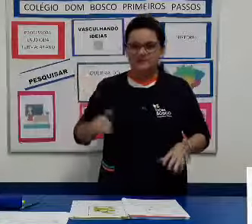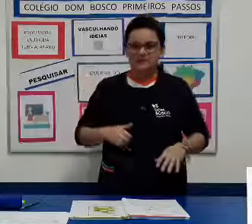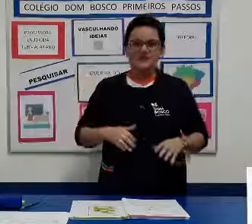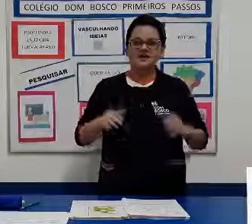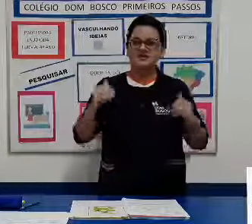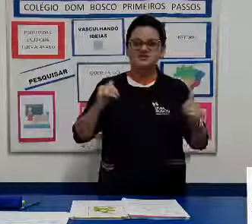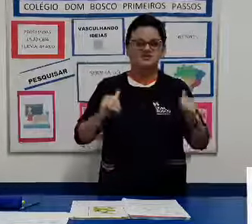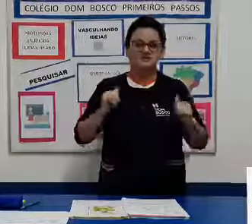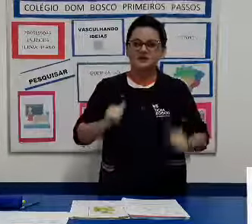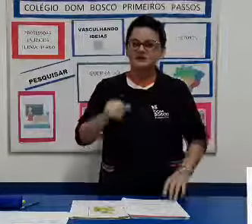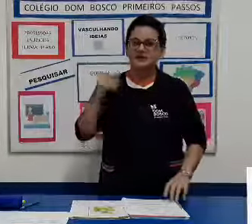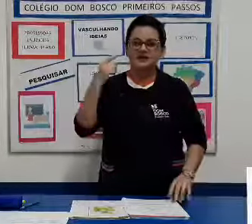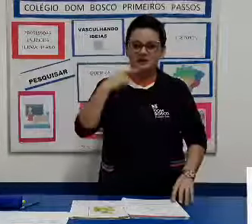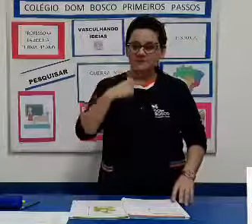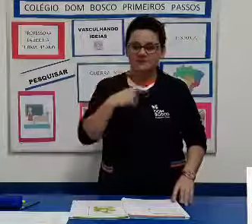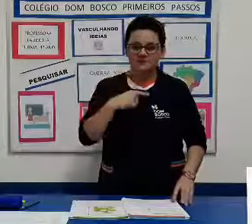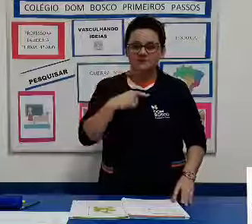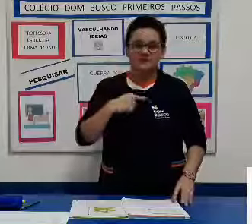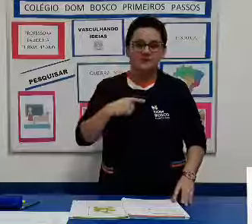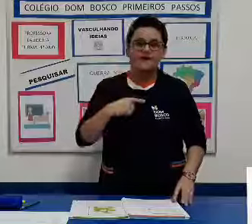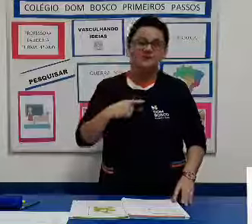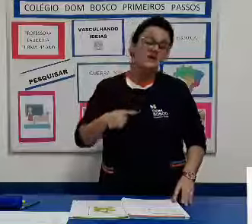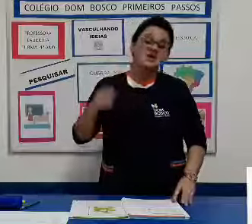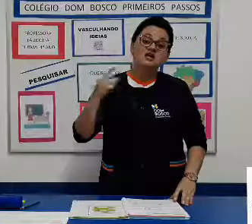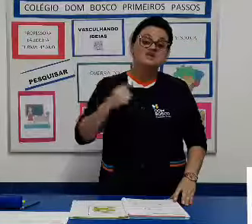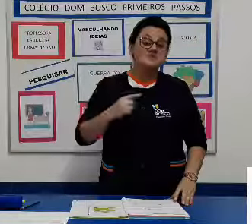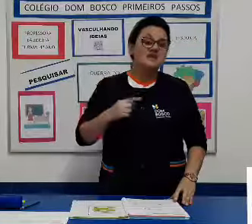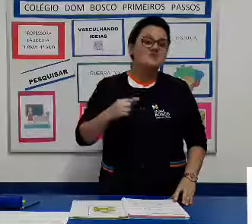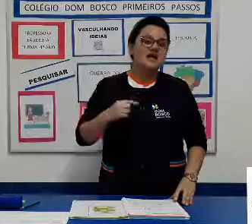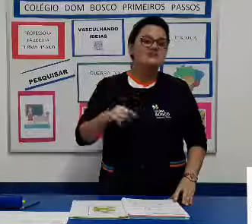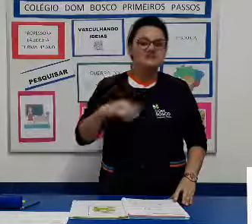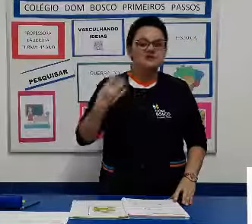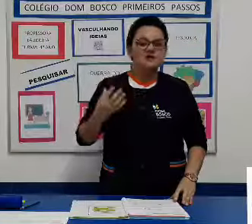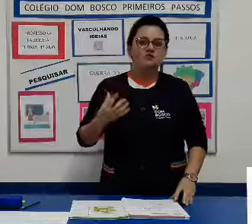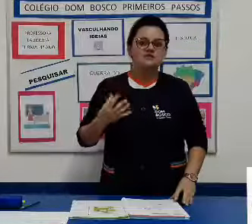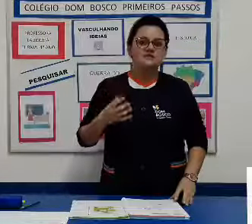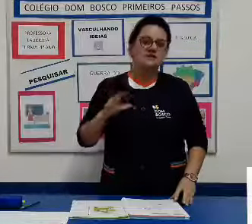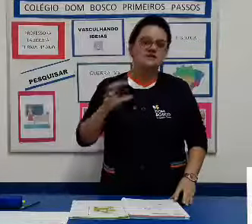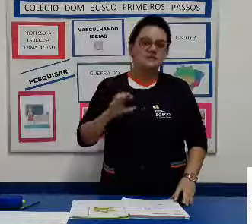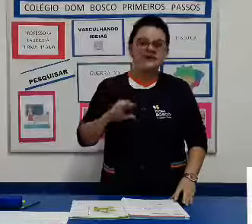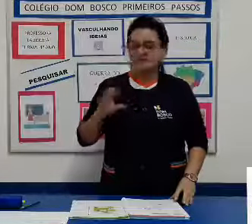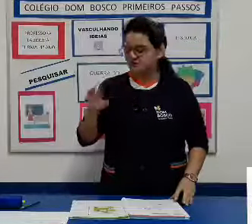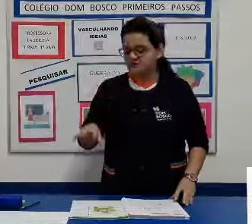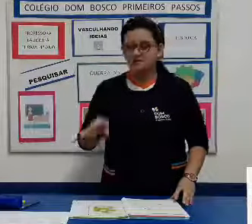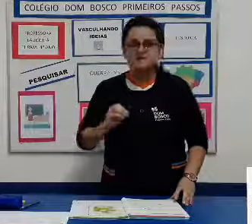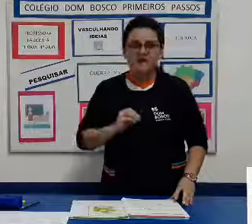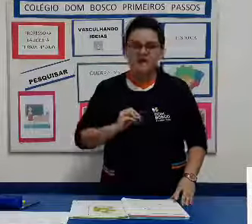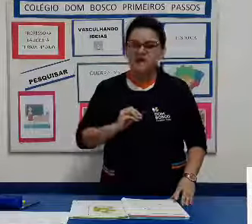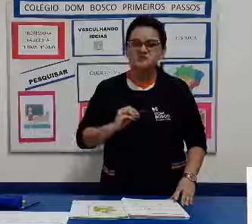tranquilo também. A gente só voltando na 144, que nós vamos ver as guerras e as revoltas, né? Tem a tabela, então vocês conseguem